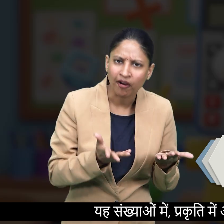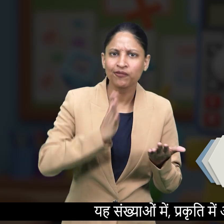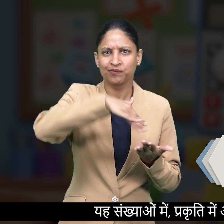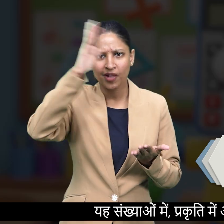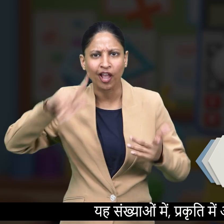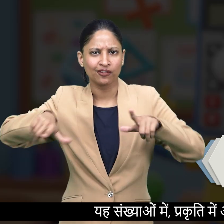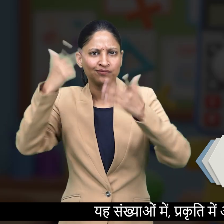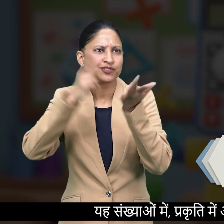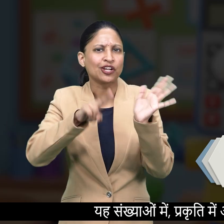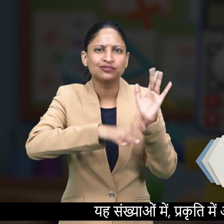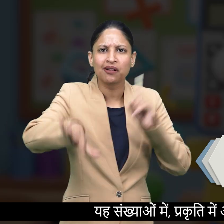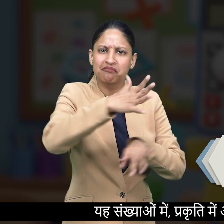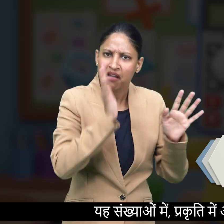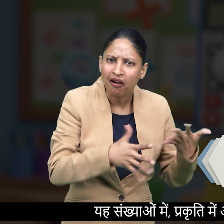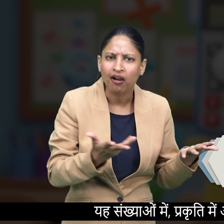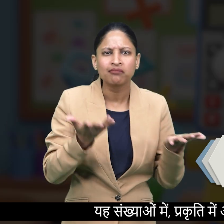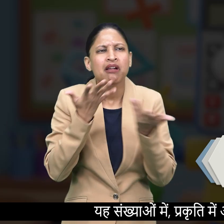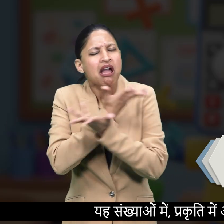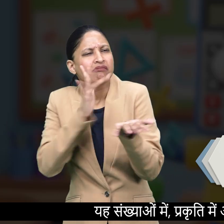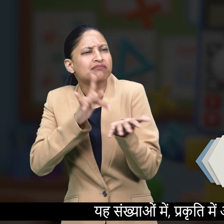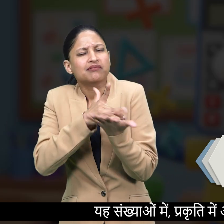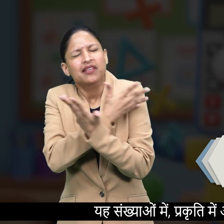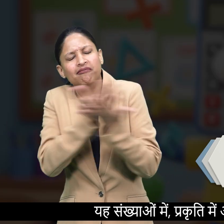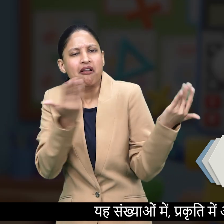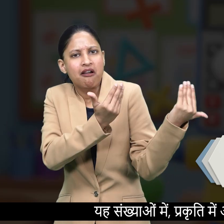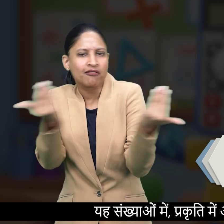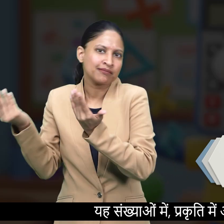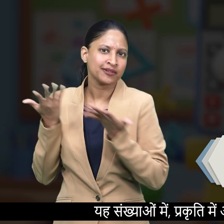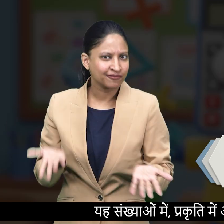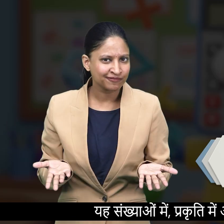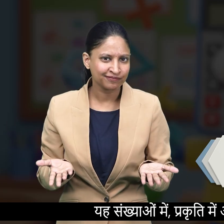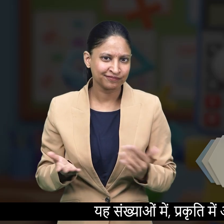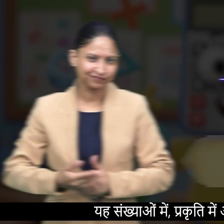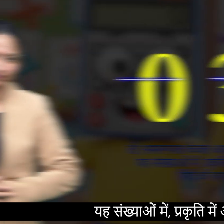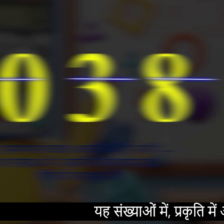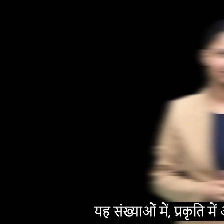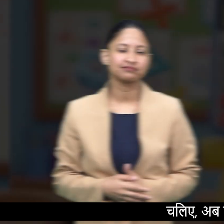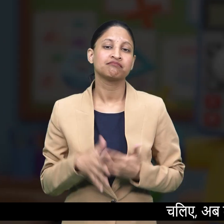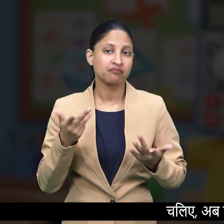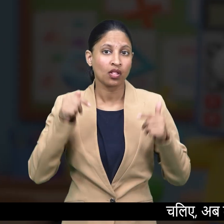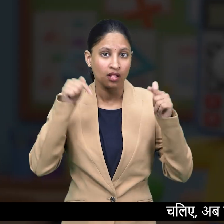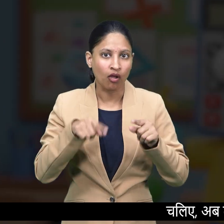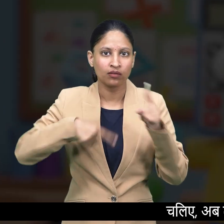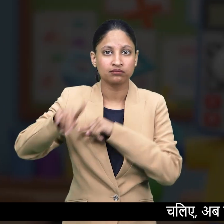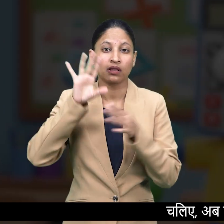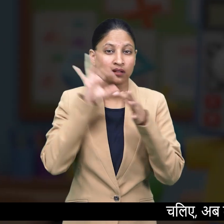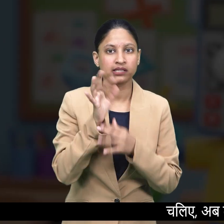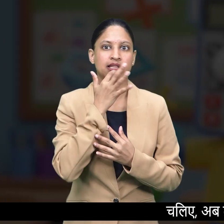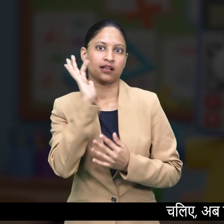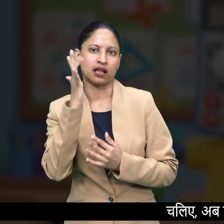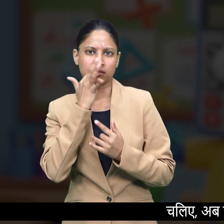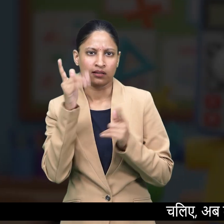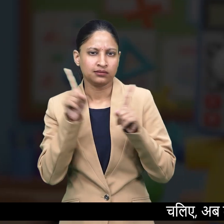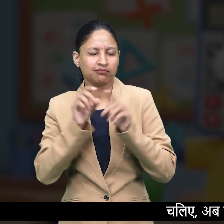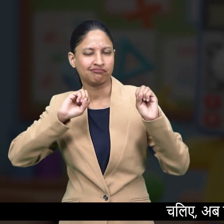यह तक कि संख्याओं में भी, प्रकृति में भी और हमारे इर्द गिर्द की हर वस्तु में है। चलिए अब